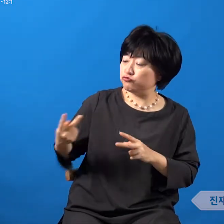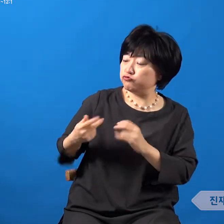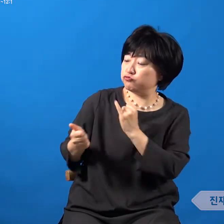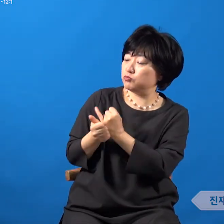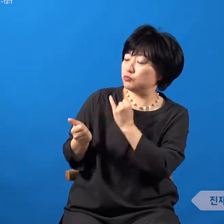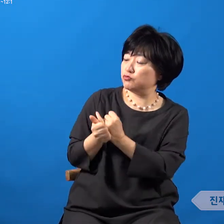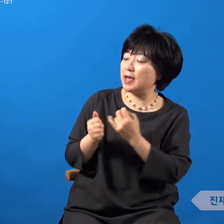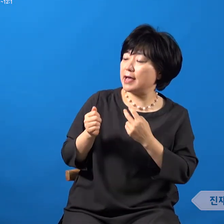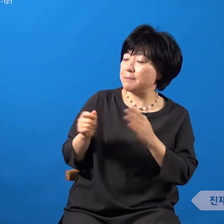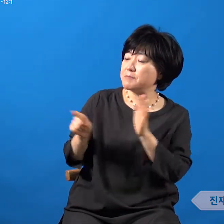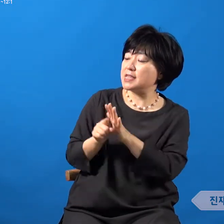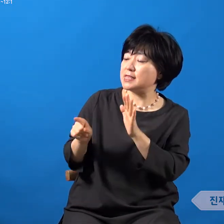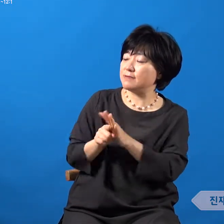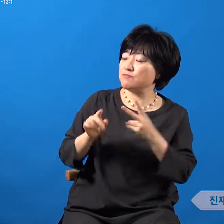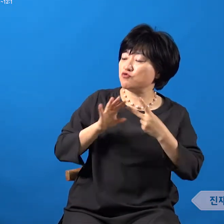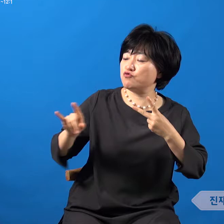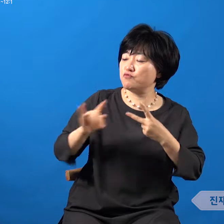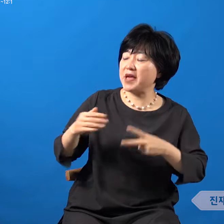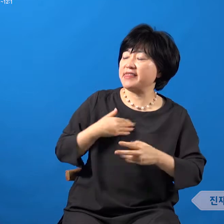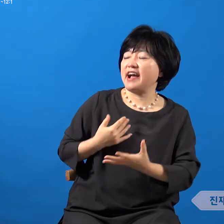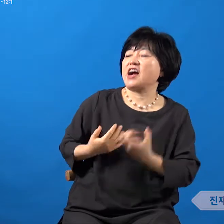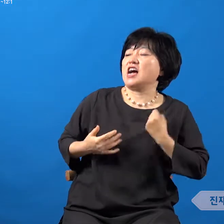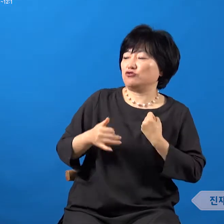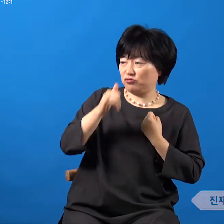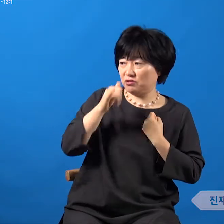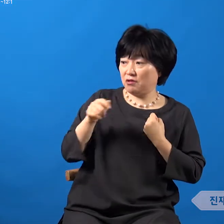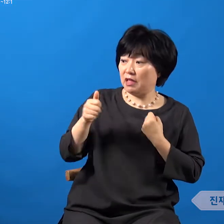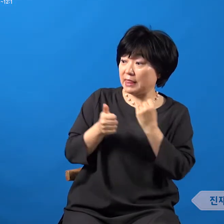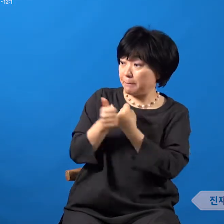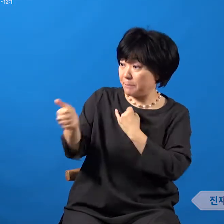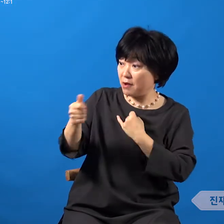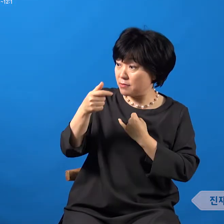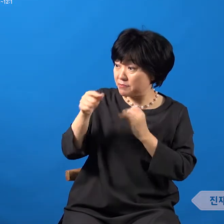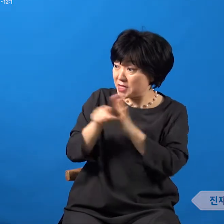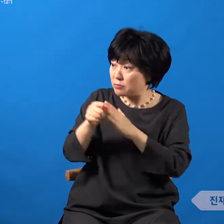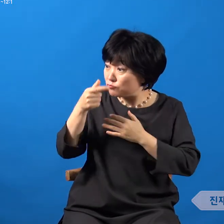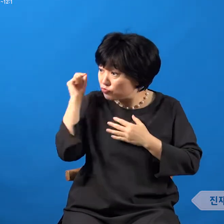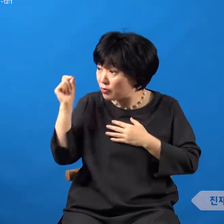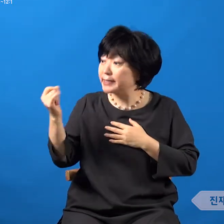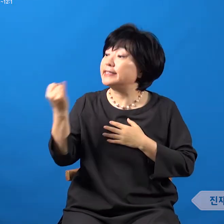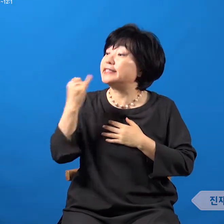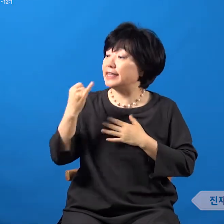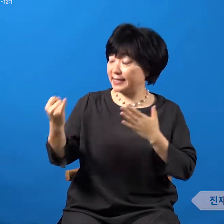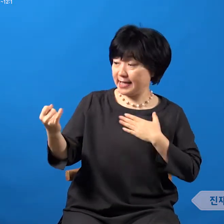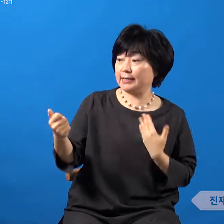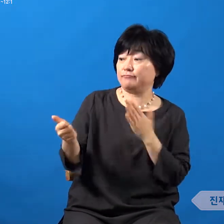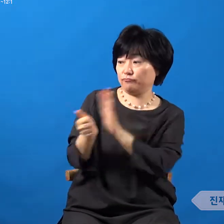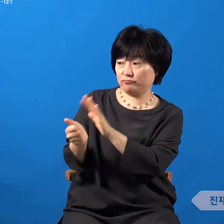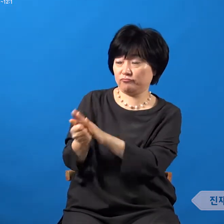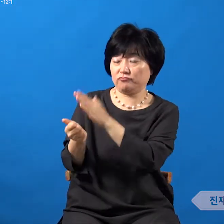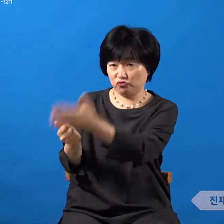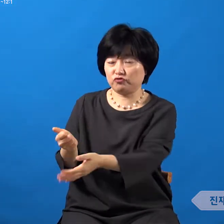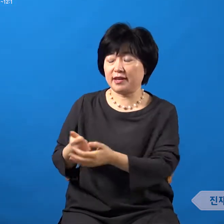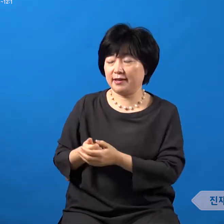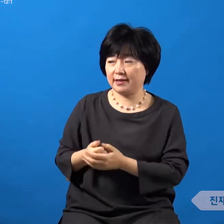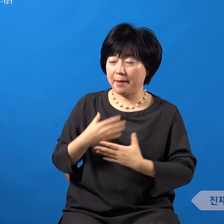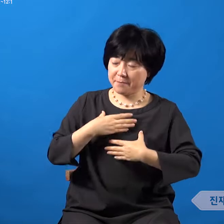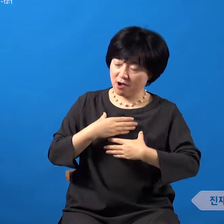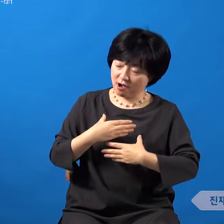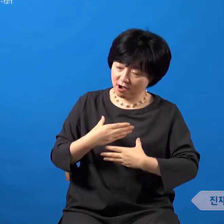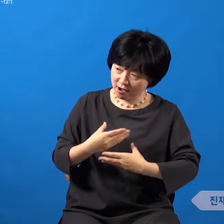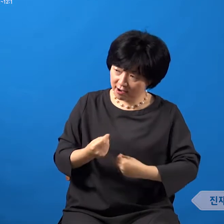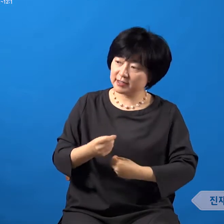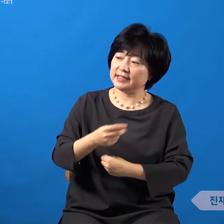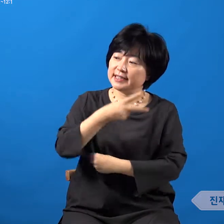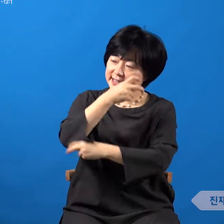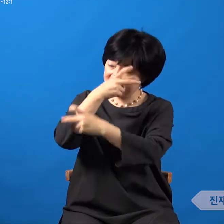사람 목에 믿음을 가지고 있으니 당신이 믿음이 좀 부족해도 괜찮으니까 푹